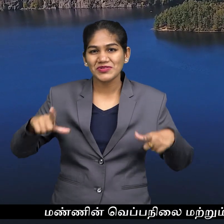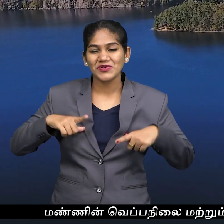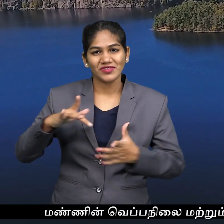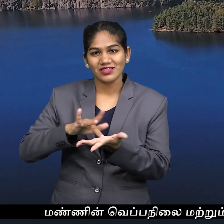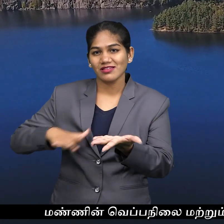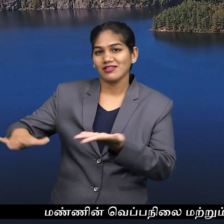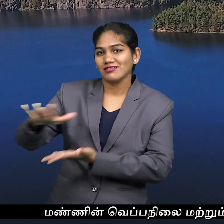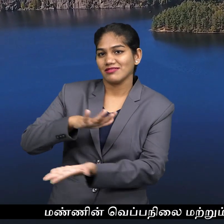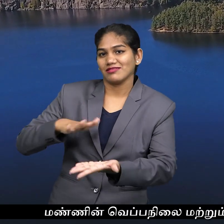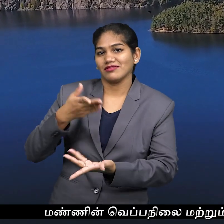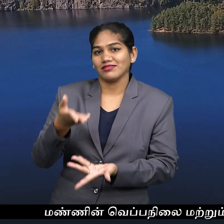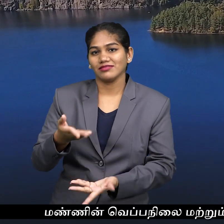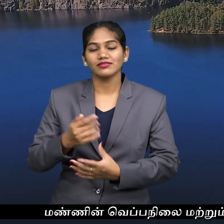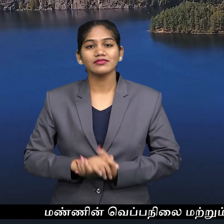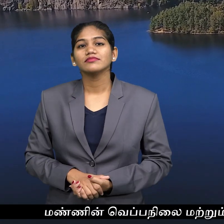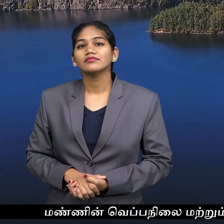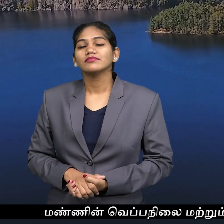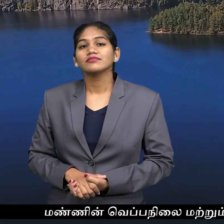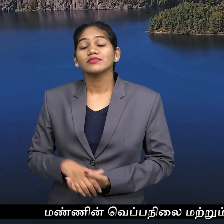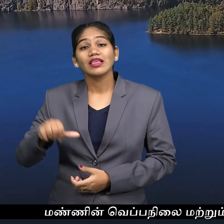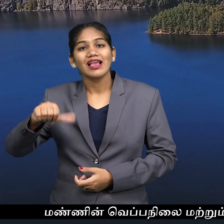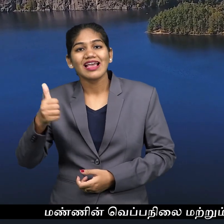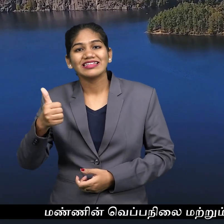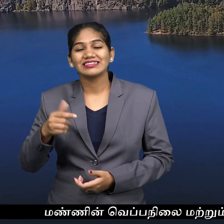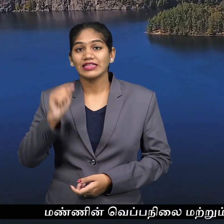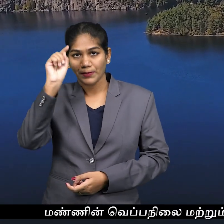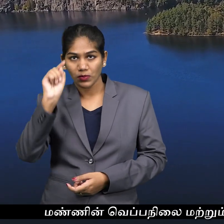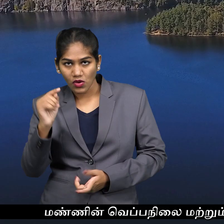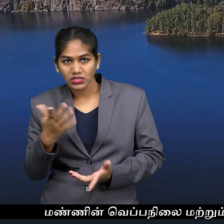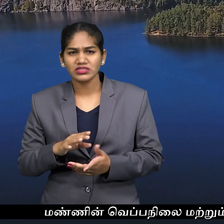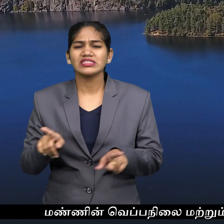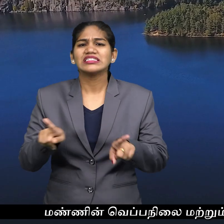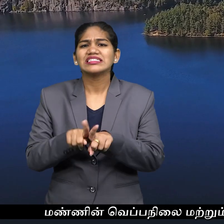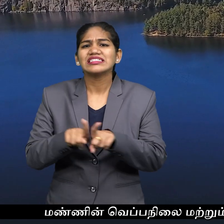மண்ணின் வெப்பநிலை மற்றும் தன்மை போன்ற பிற காரணிகளும் முக்கியம்.